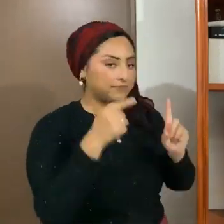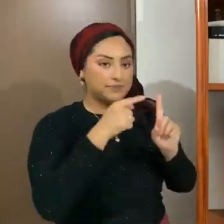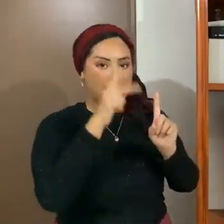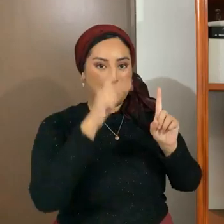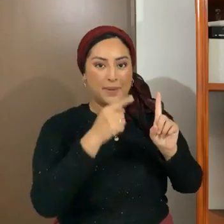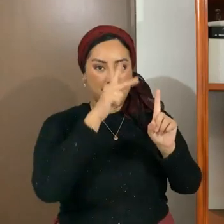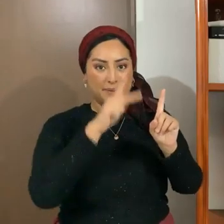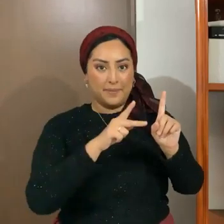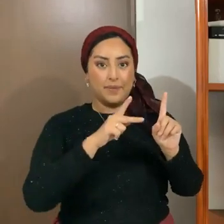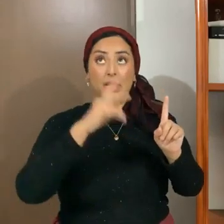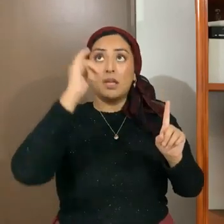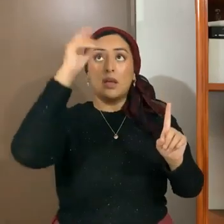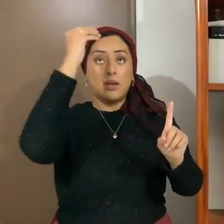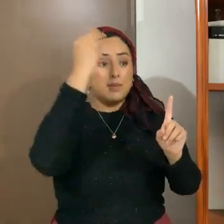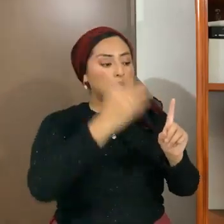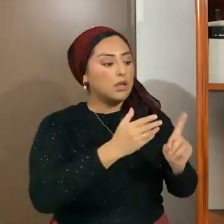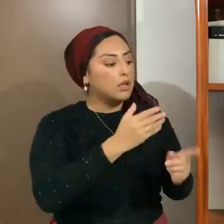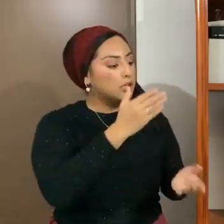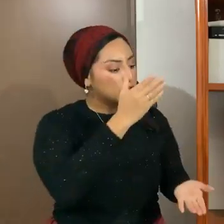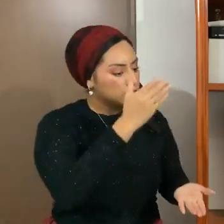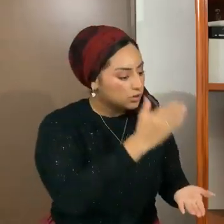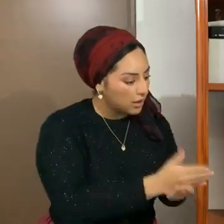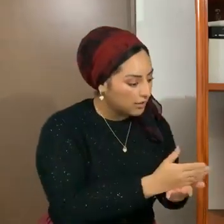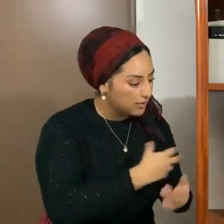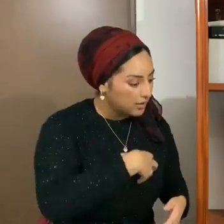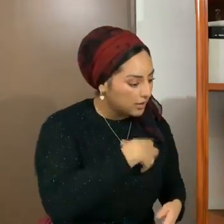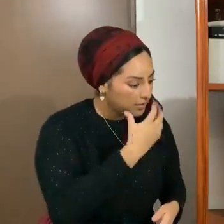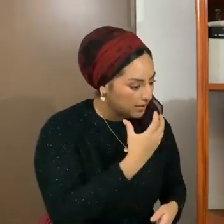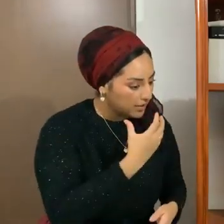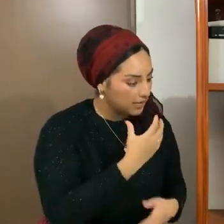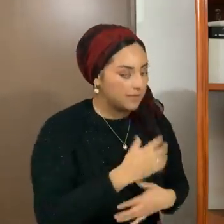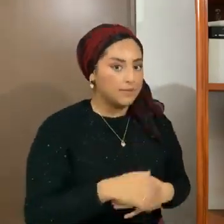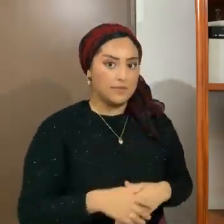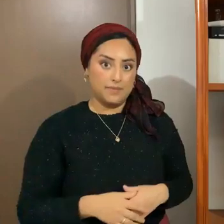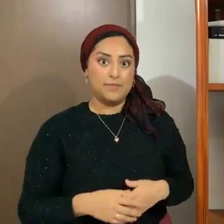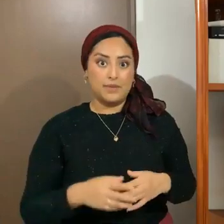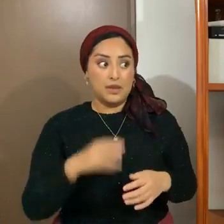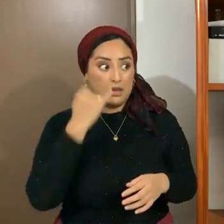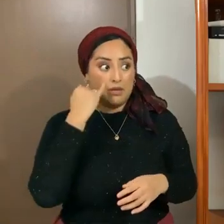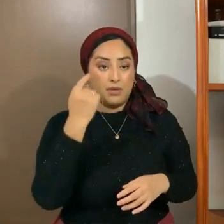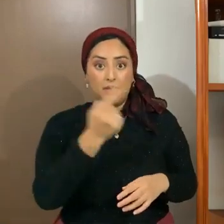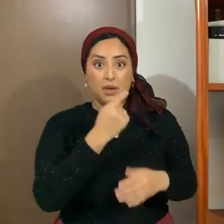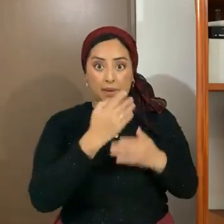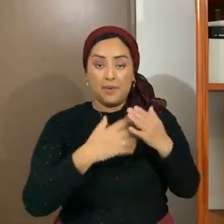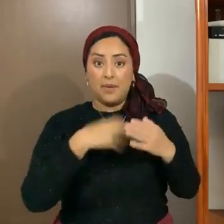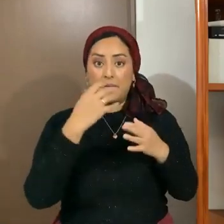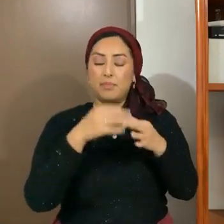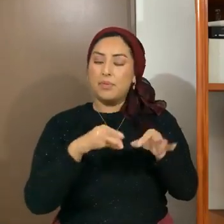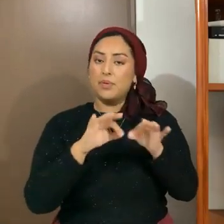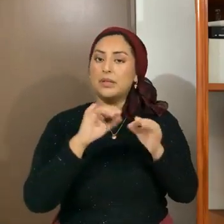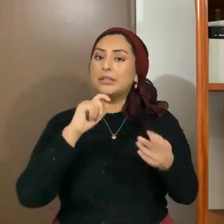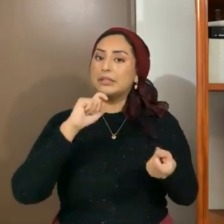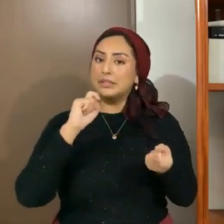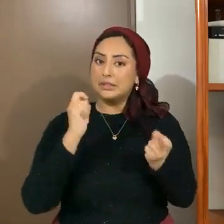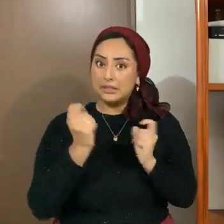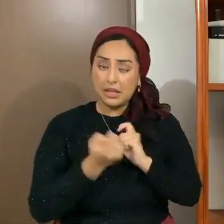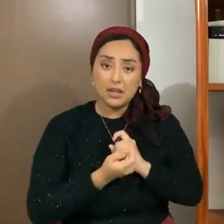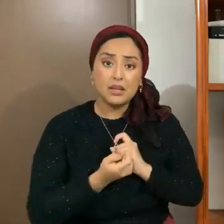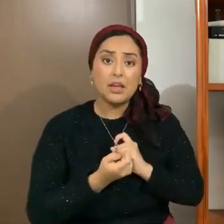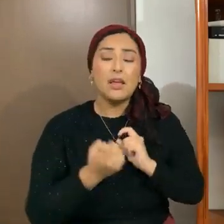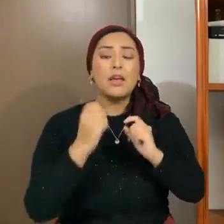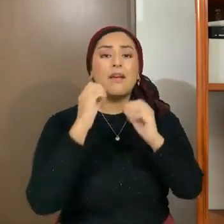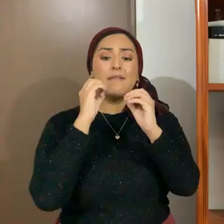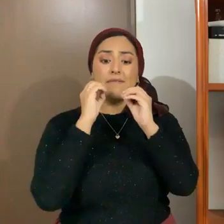tu carácter, ¿verdad? Sí, habemos quienes tenemos un temperamento fuerte y hay que cambiarlo, hay que cambiar